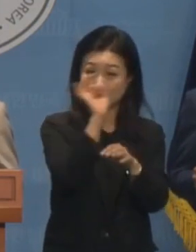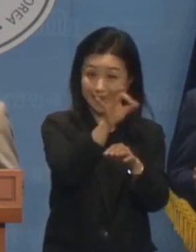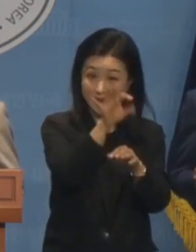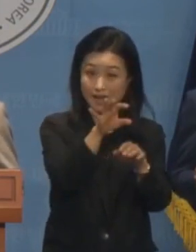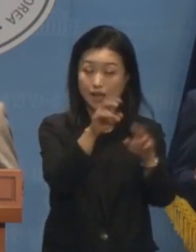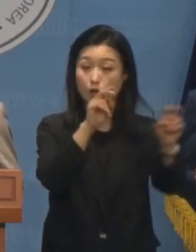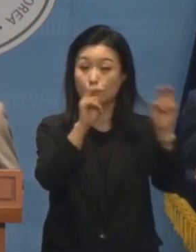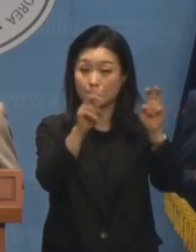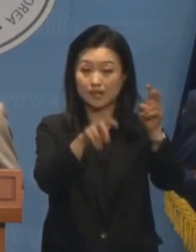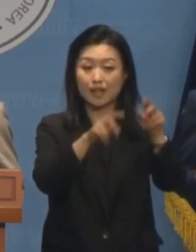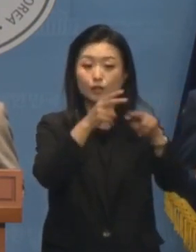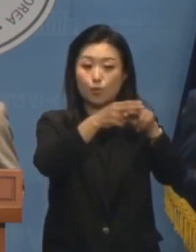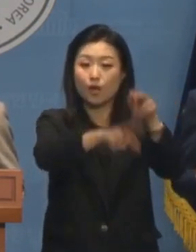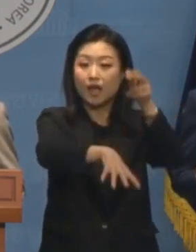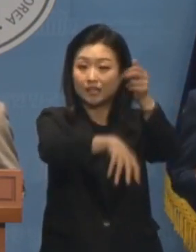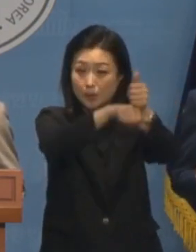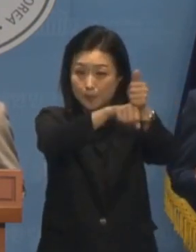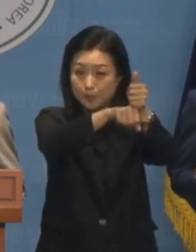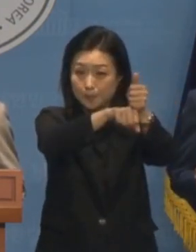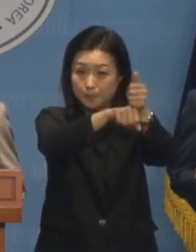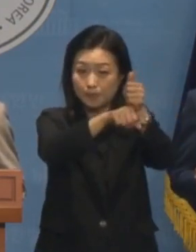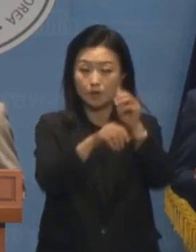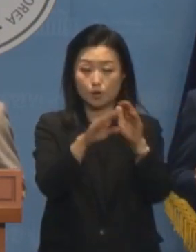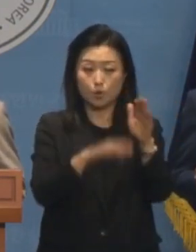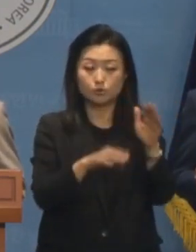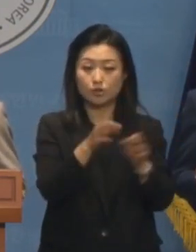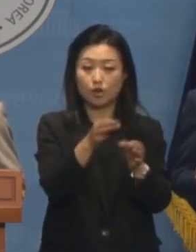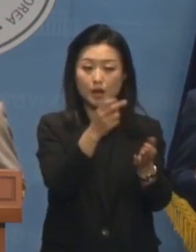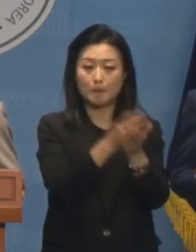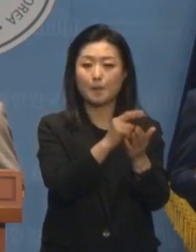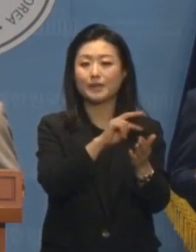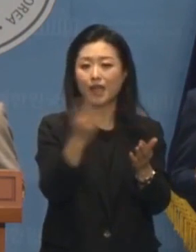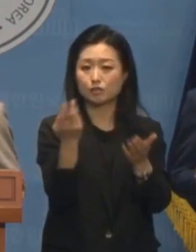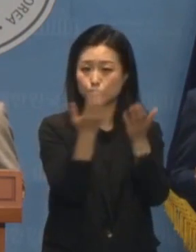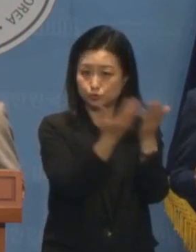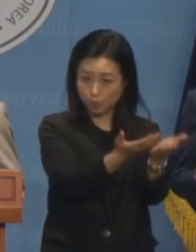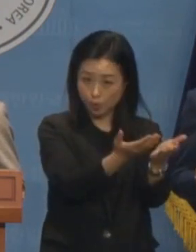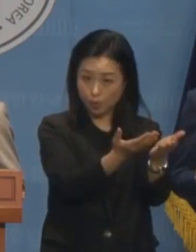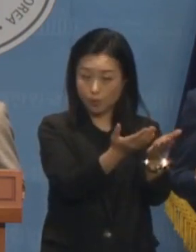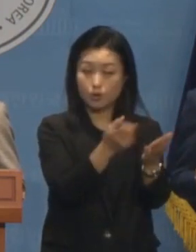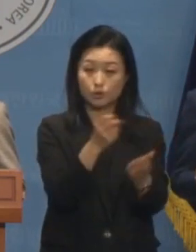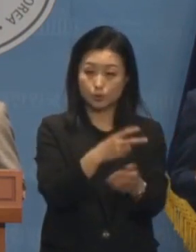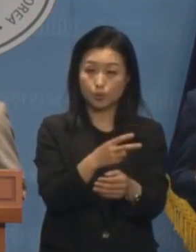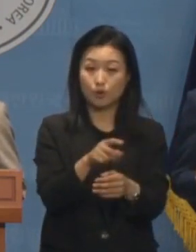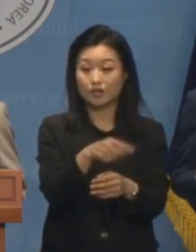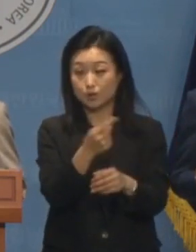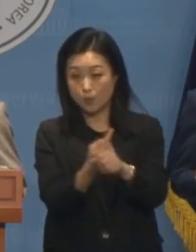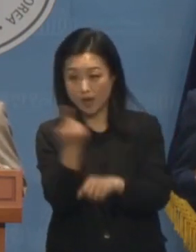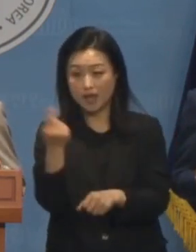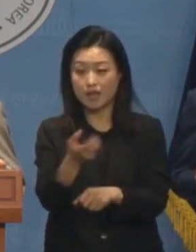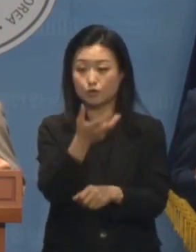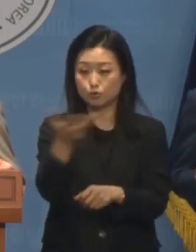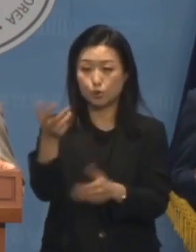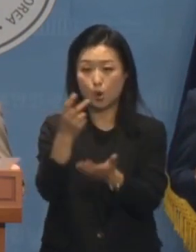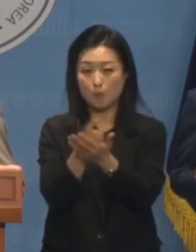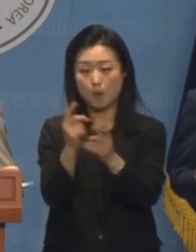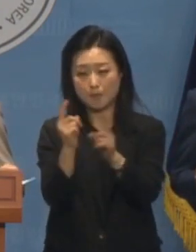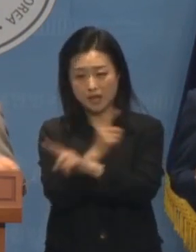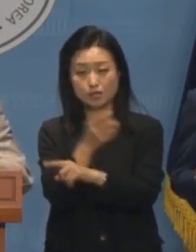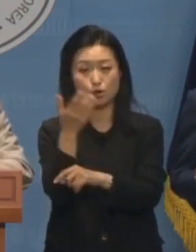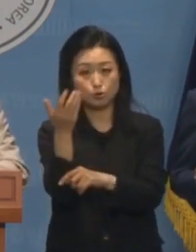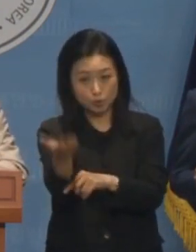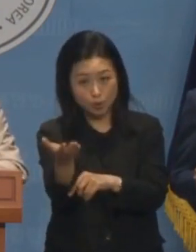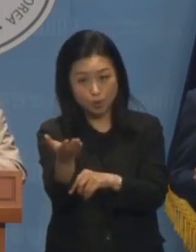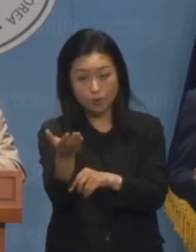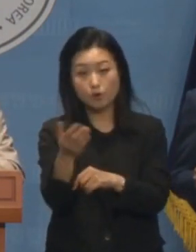시장의 독과점 규율은 공정거래법 개정으로, 공정거래 규율은 대규모 유통업법 개정으로 보완하겠다는